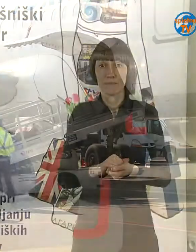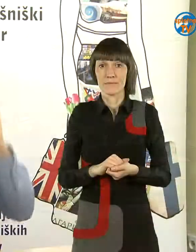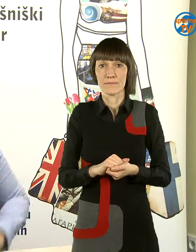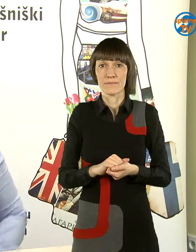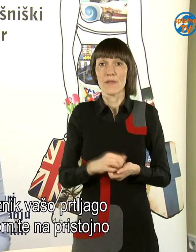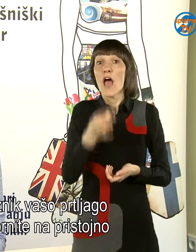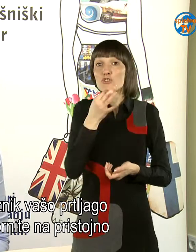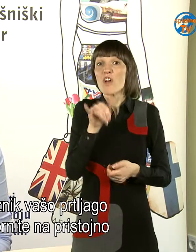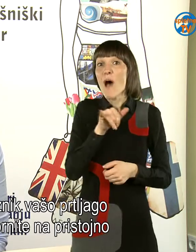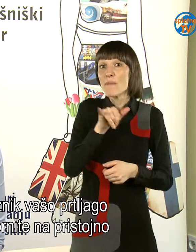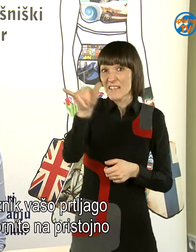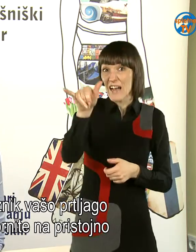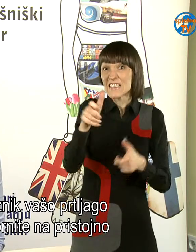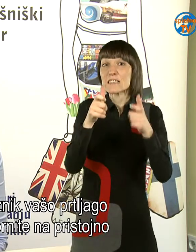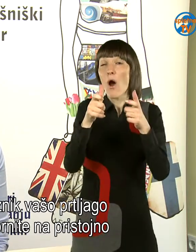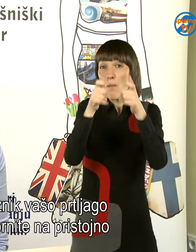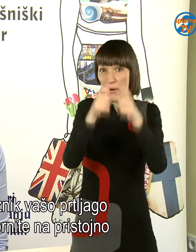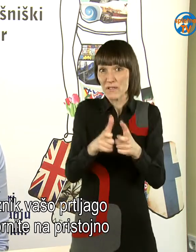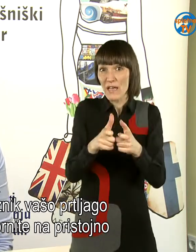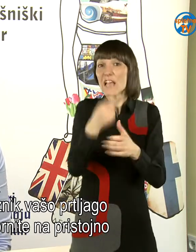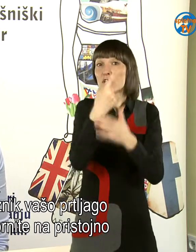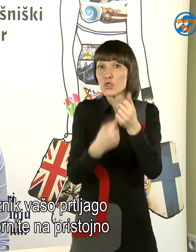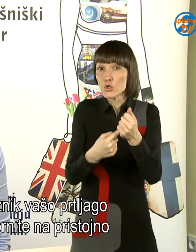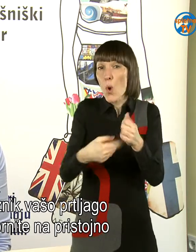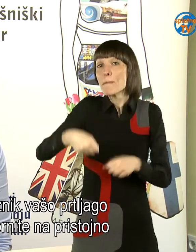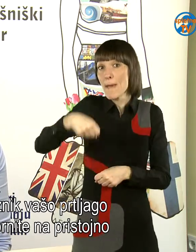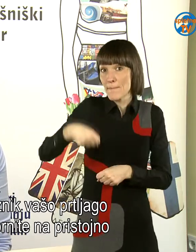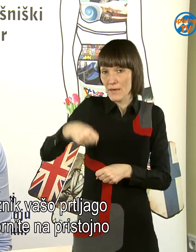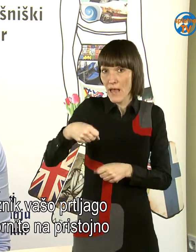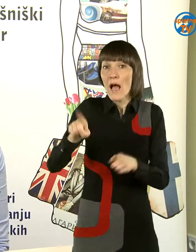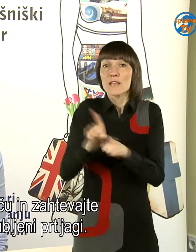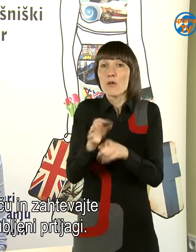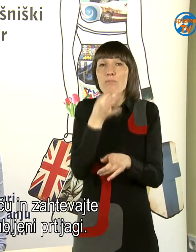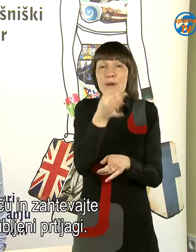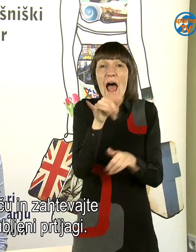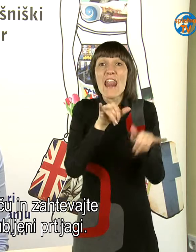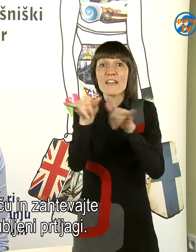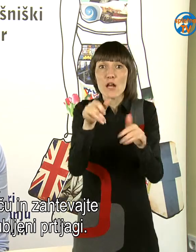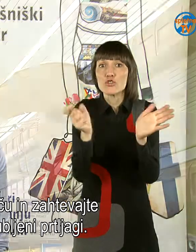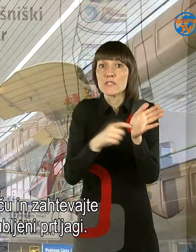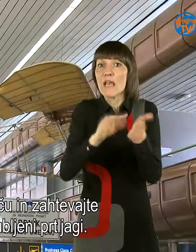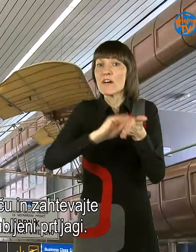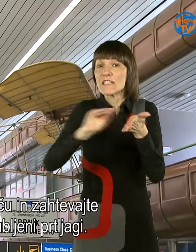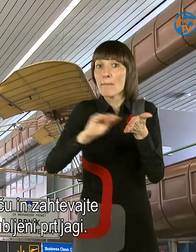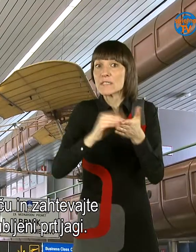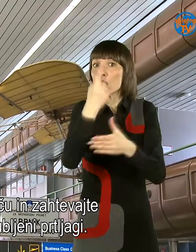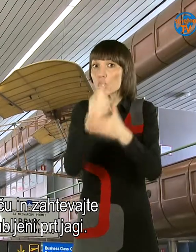Če vam letalski prevoznik izgubi prtljago, se takoj obrnite na pristojno osebo na letališču in zahtevajte zapisnik o